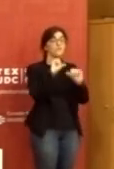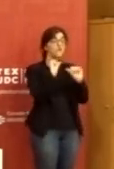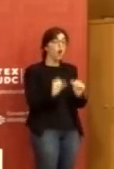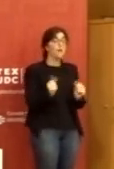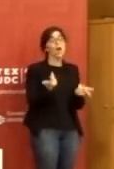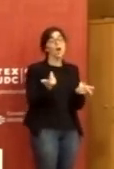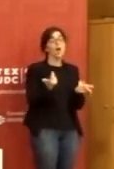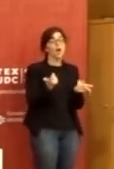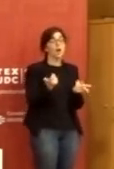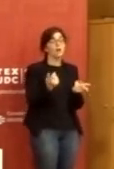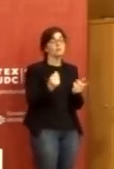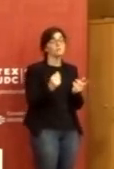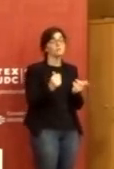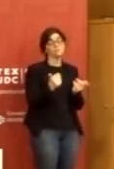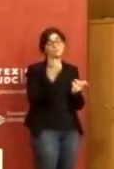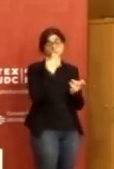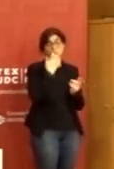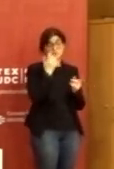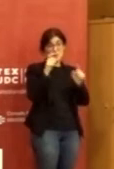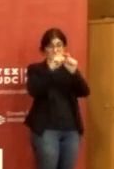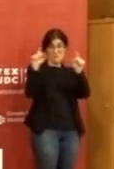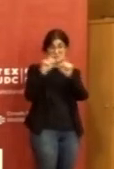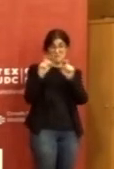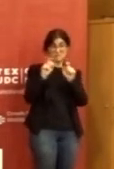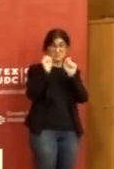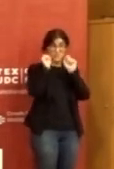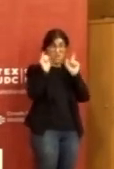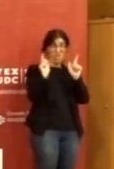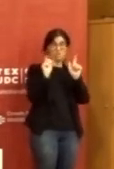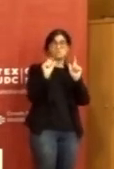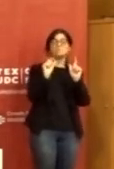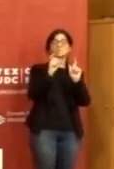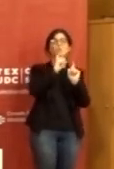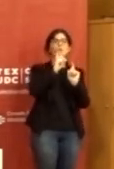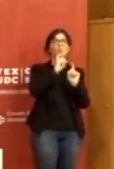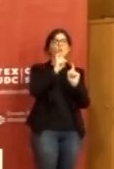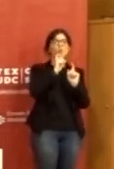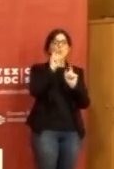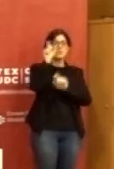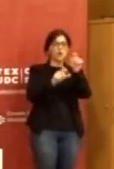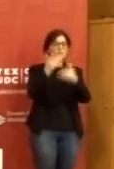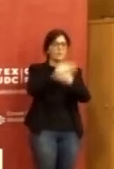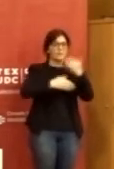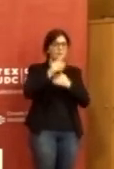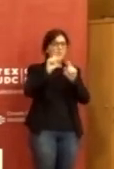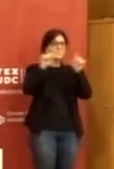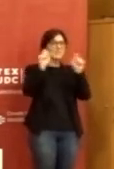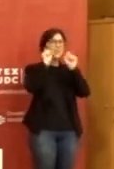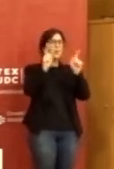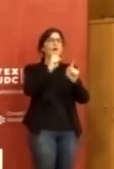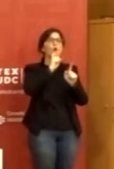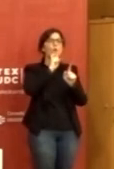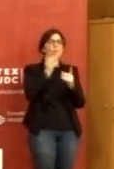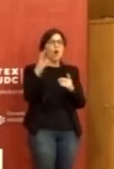las empresas se den cuenta de que una persona con discapacidad puede ser un trabajador de la empresa es las prácticas, ¿no?